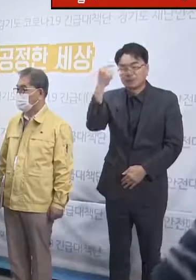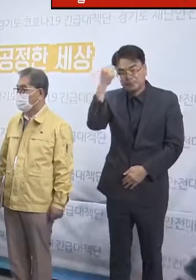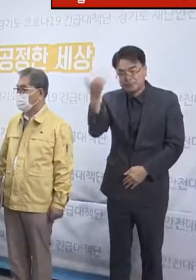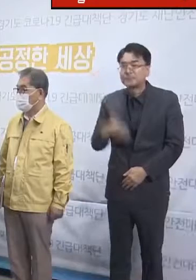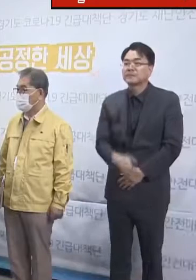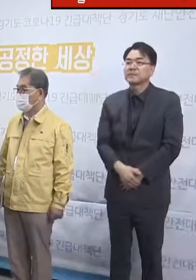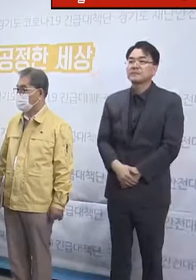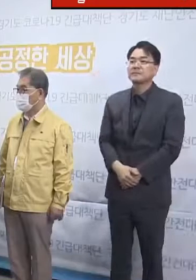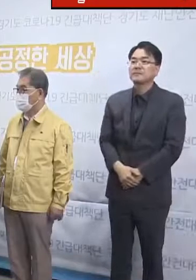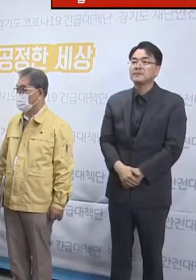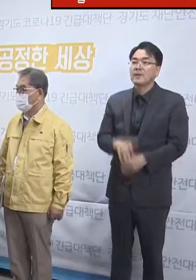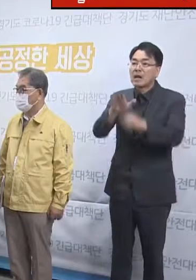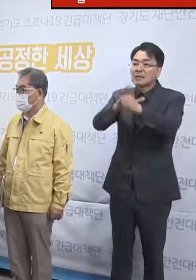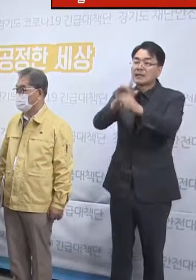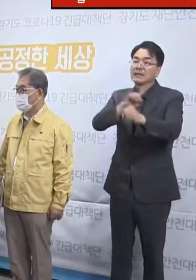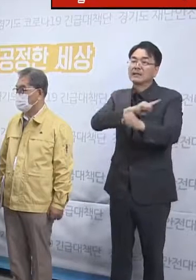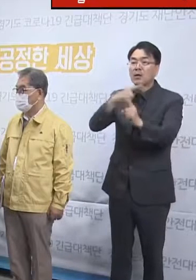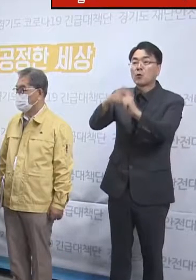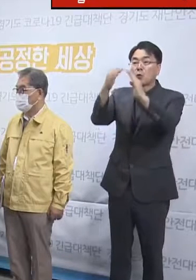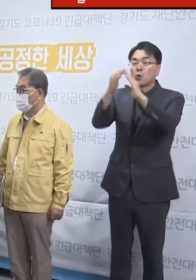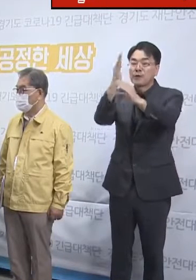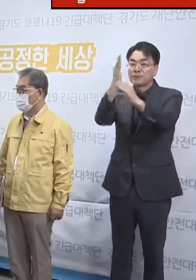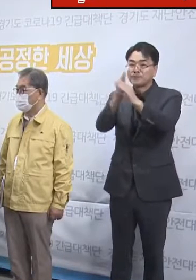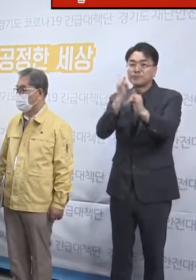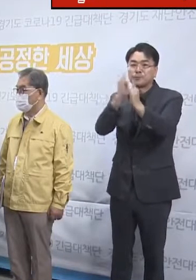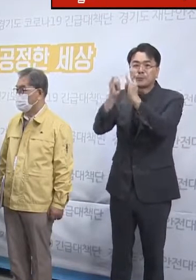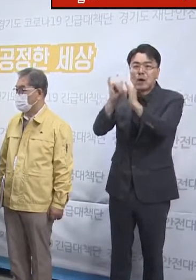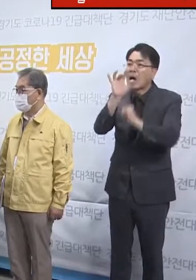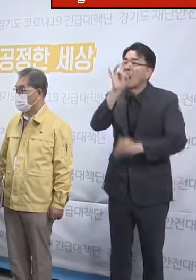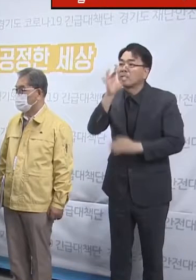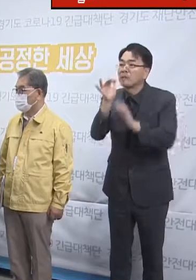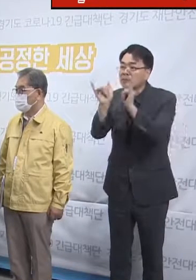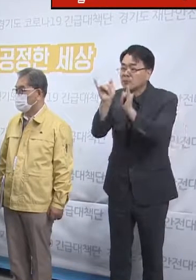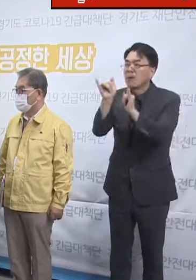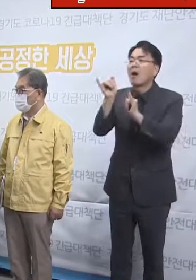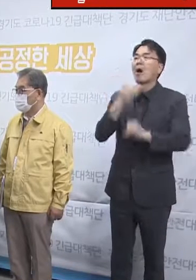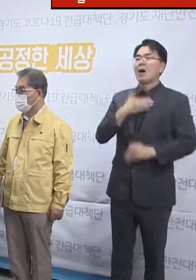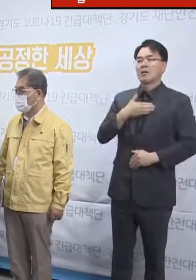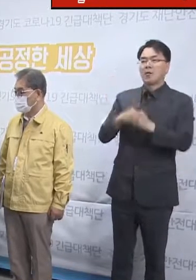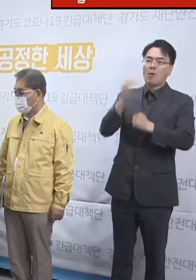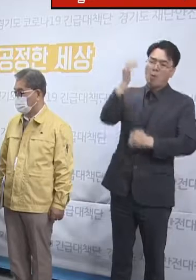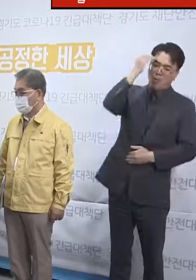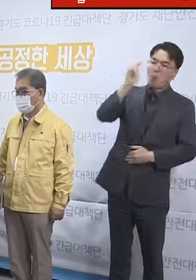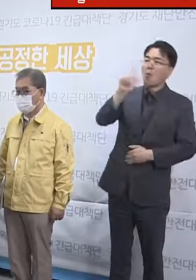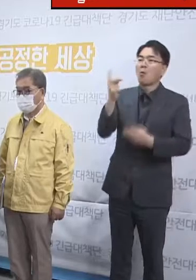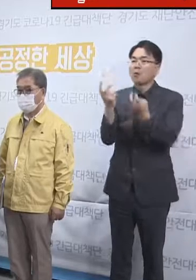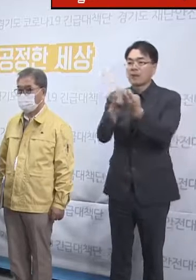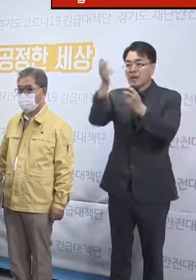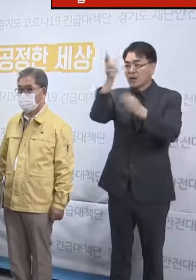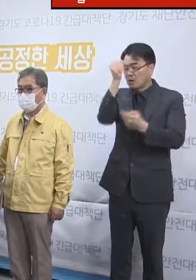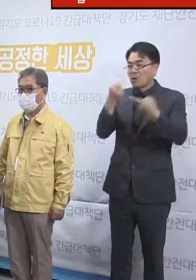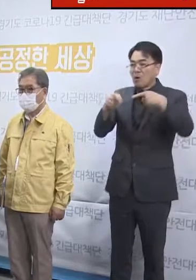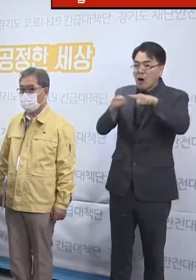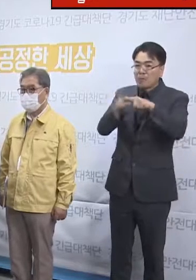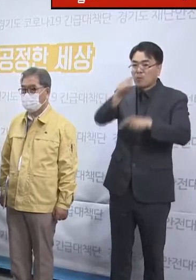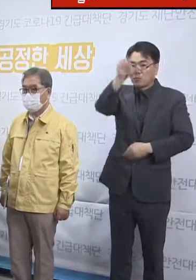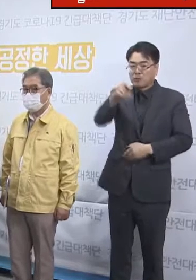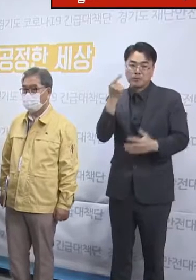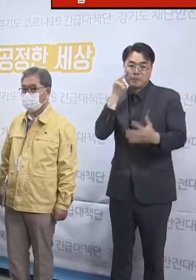질문하였습니다. 사랑제일교회 교인 중 연락이 닿지 않아 방역에 어려움을 겪고 있는데 경찰과 공조해서 소재를 파악한